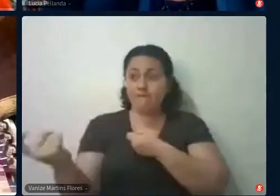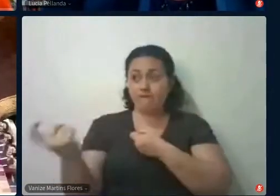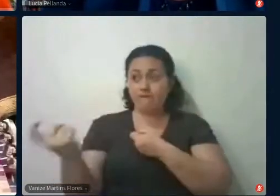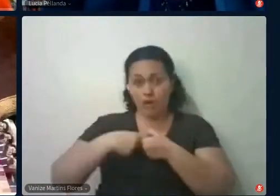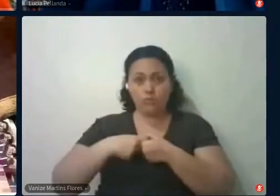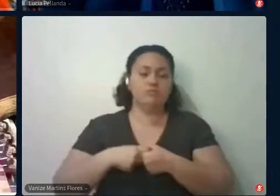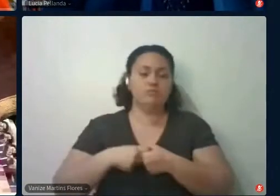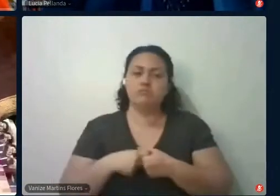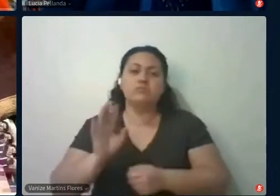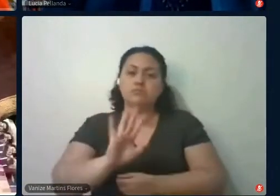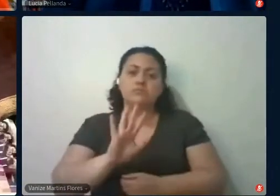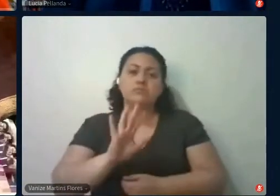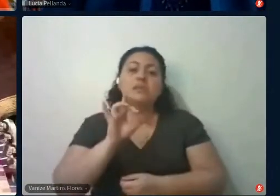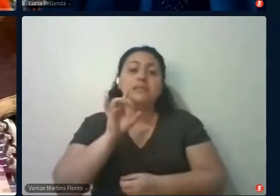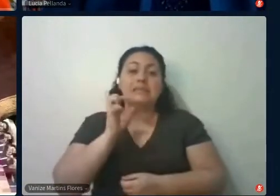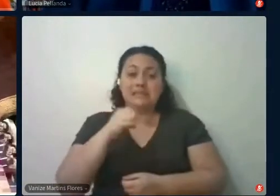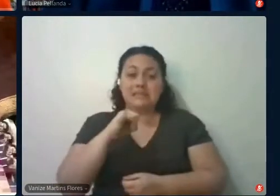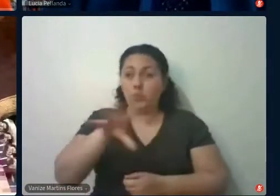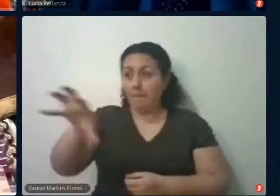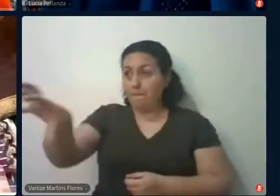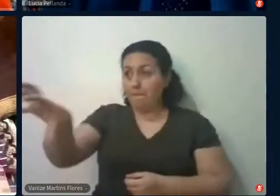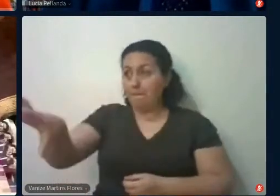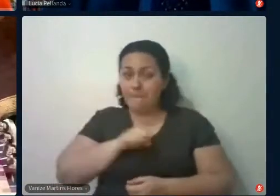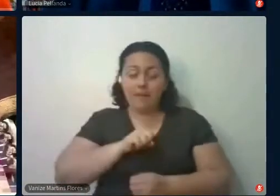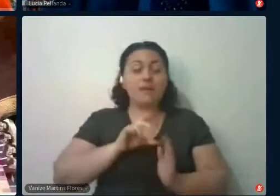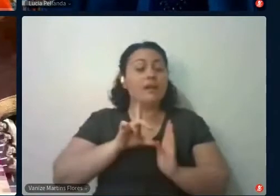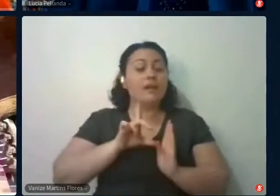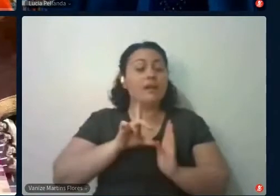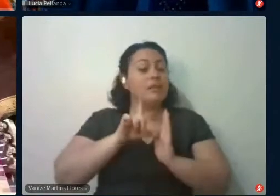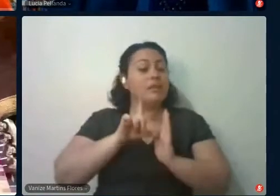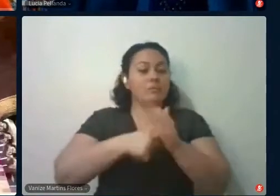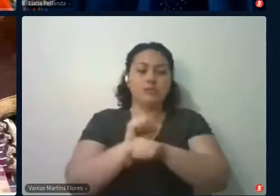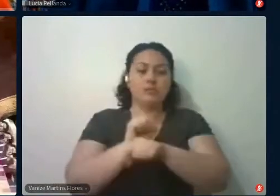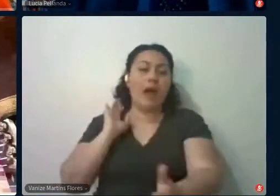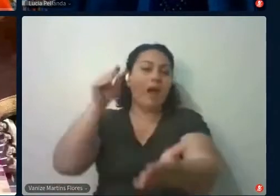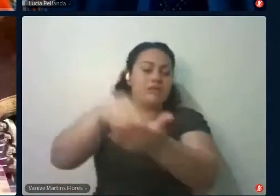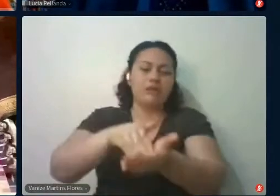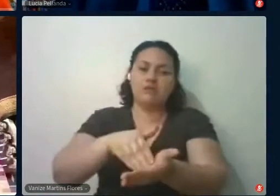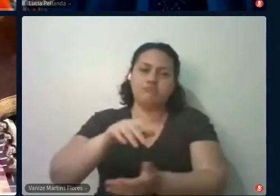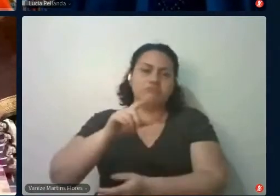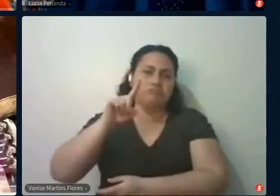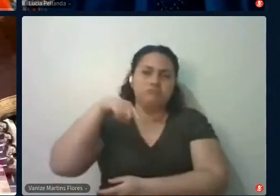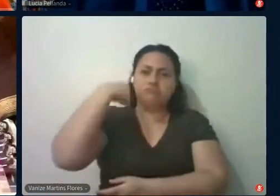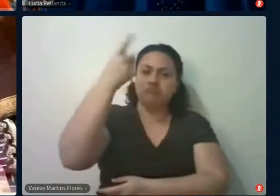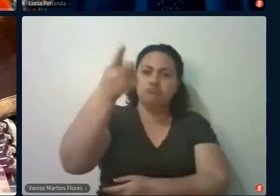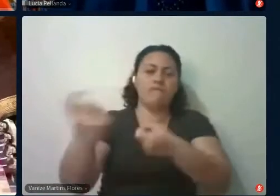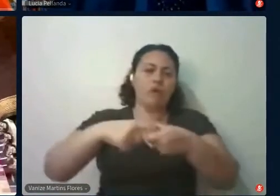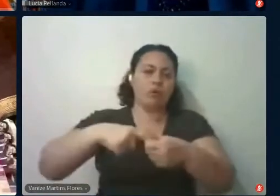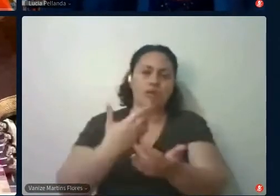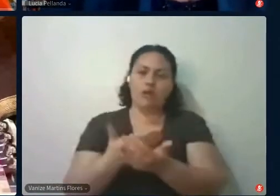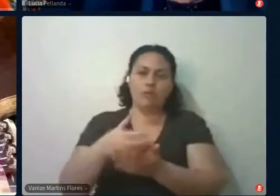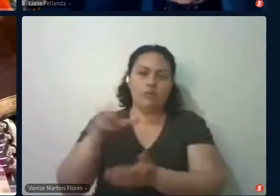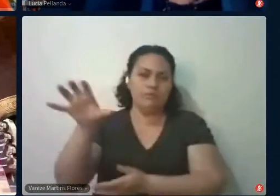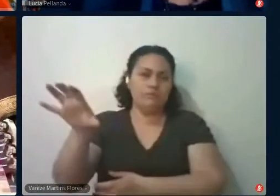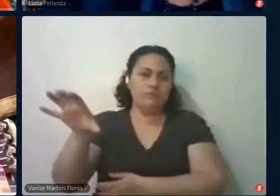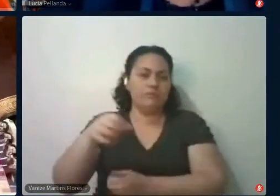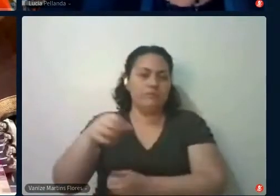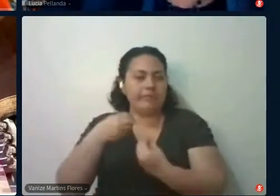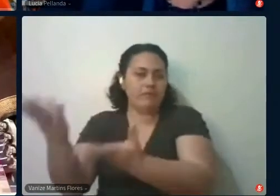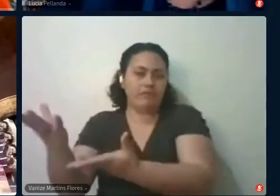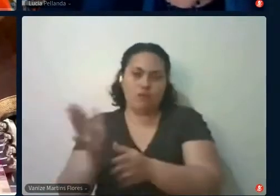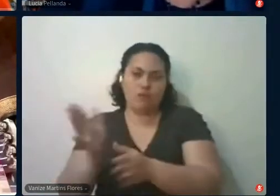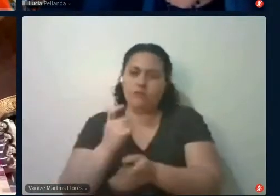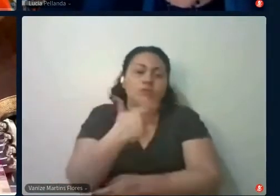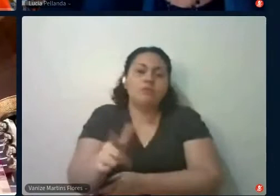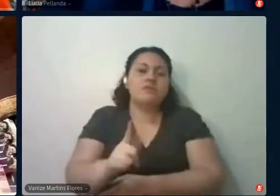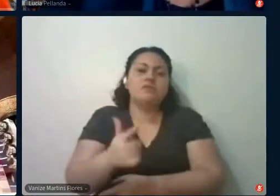é que vai precisar devolver, tá? Então, a gente não tem previsão para as pessoas precisarem devolver os livros. Tá?